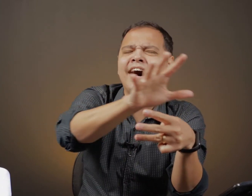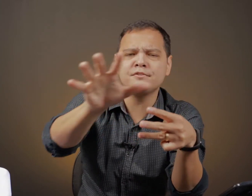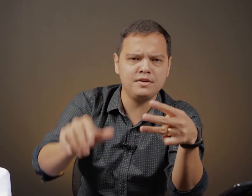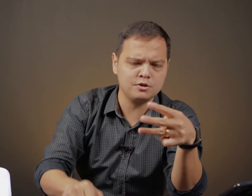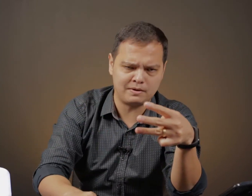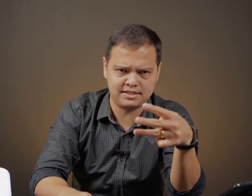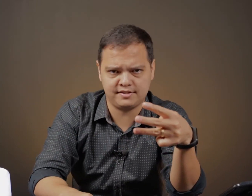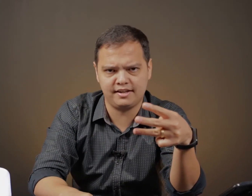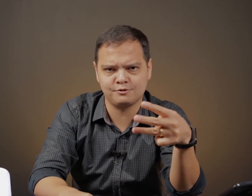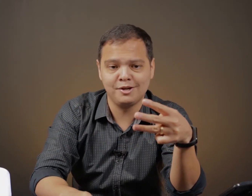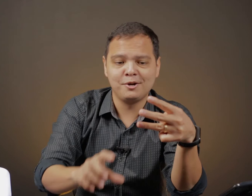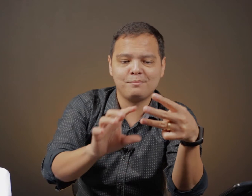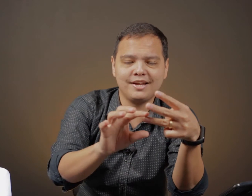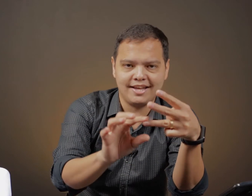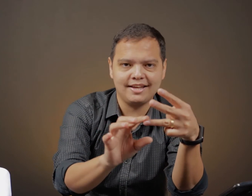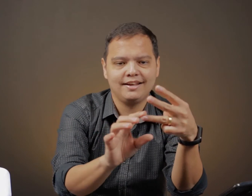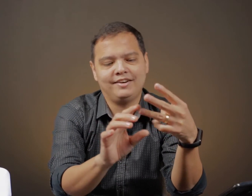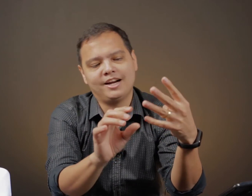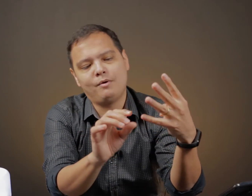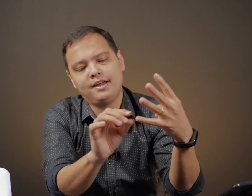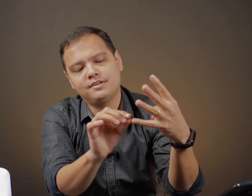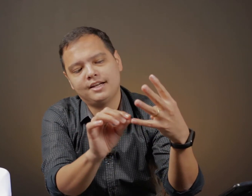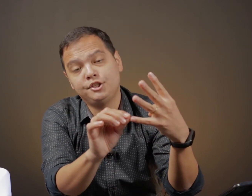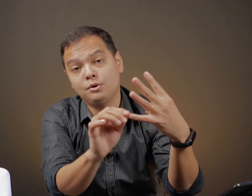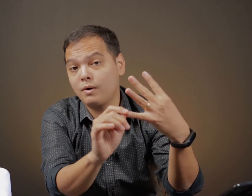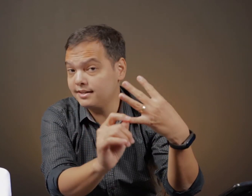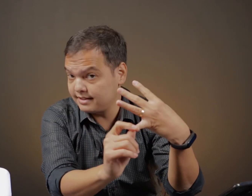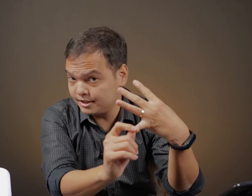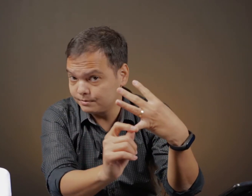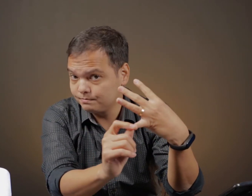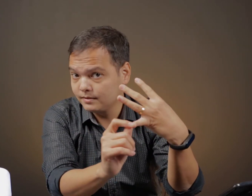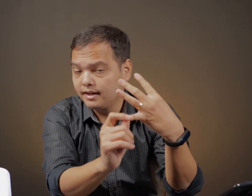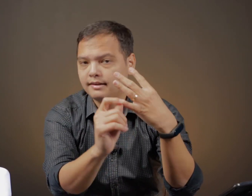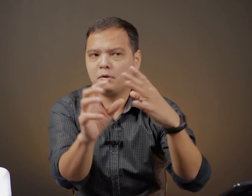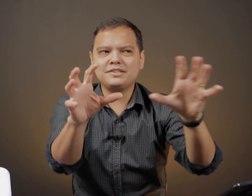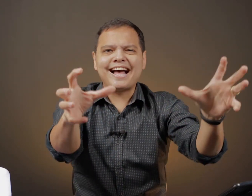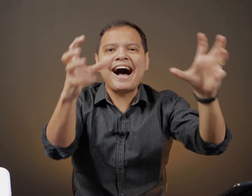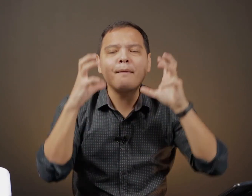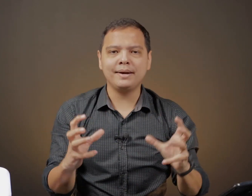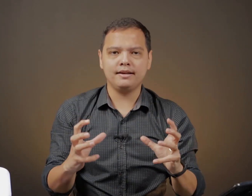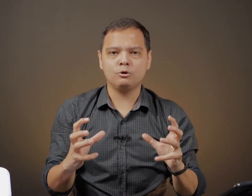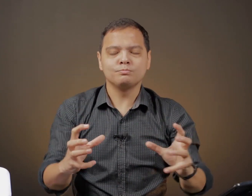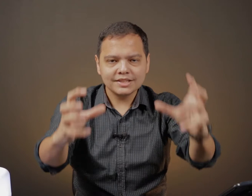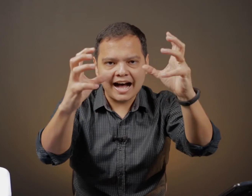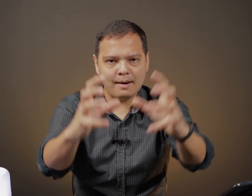vários vídeos para você fazer isso. Porque aí vai chegar uma hora em que você atingiu o 4º estágio. que é quando você aprendeu a